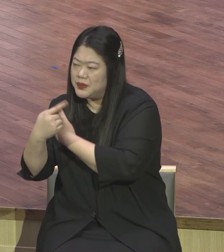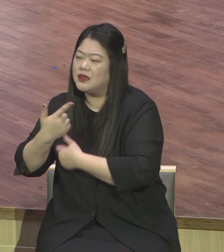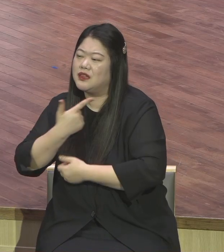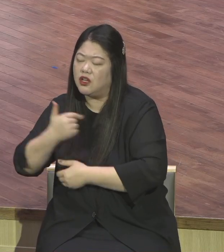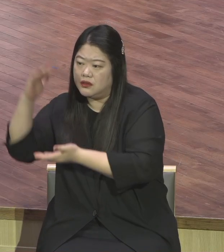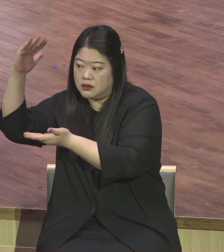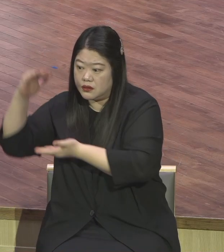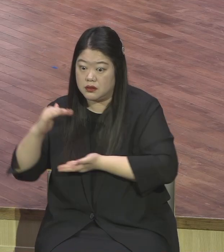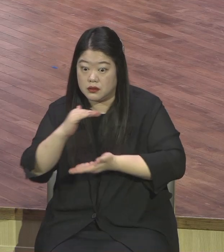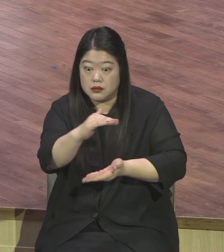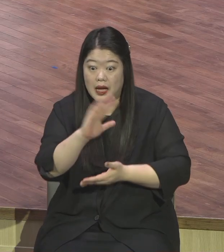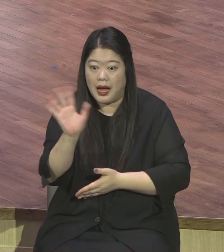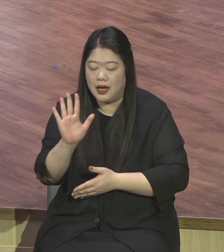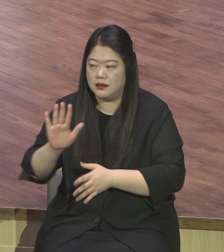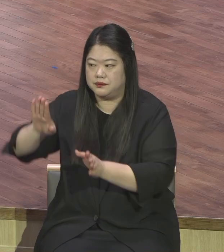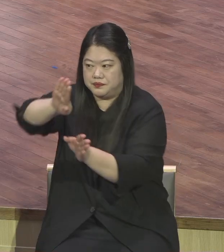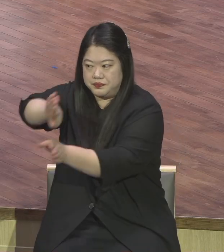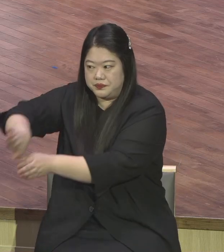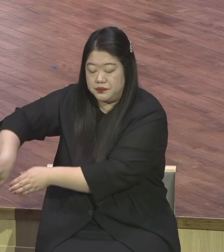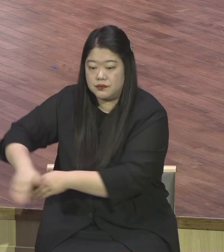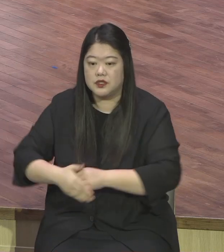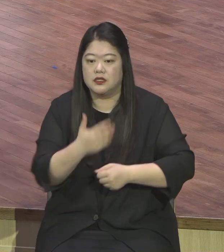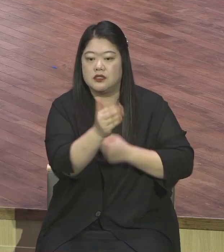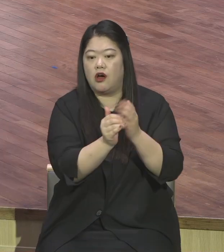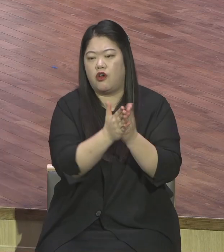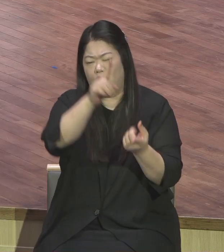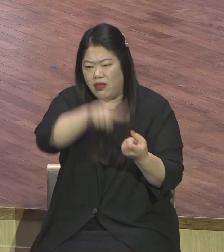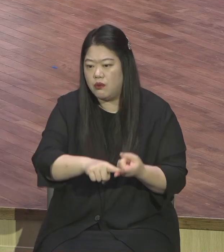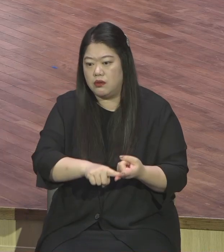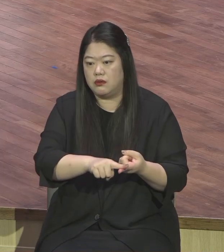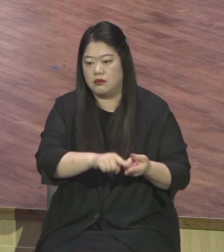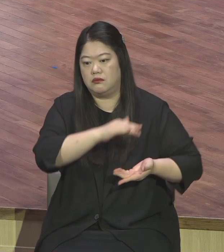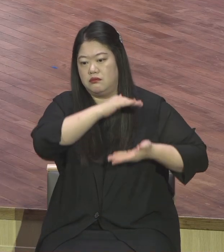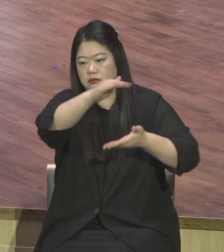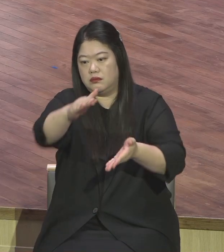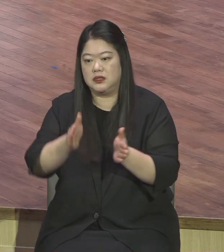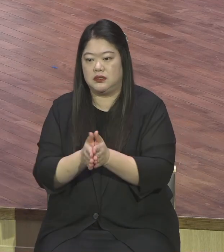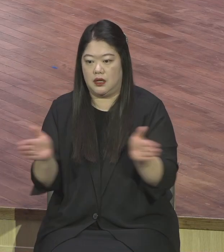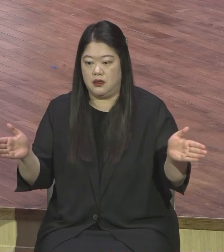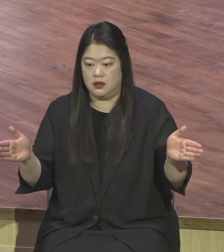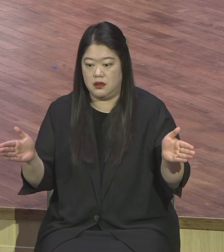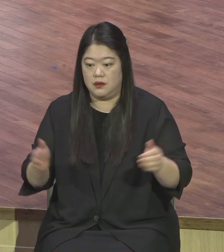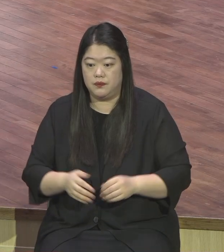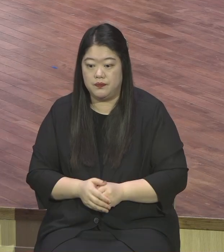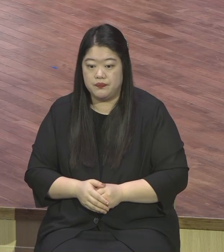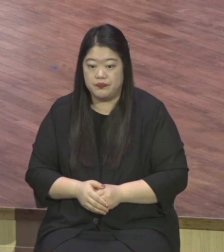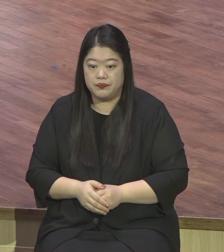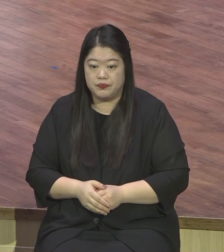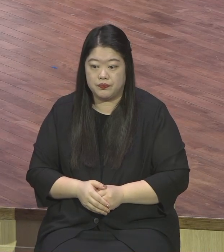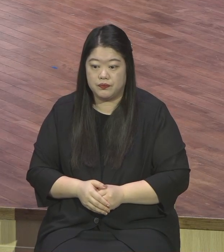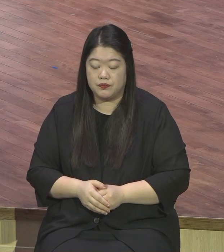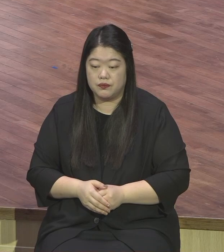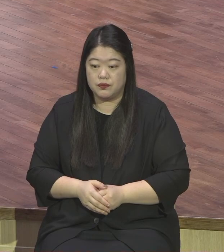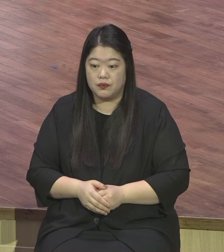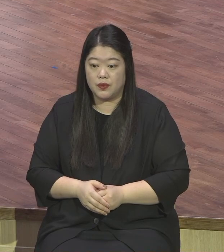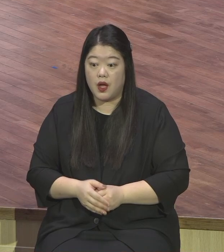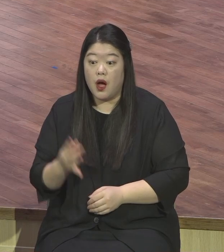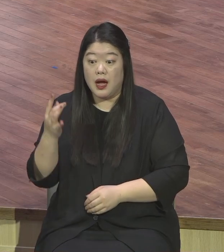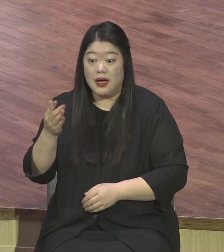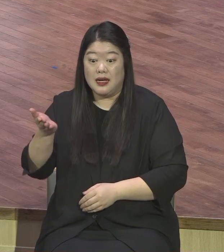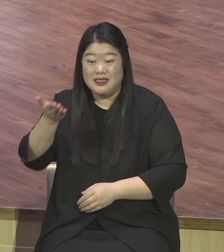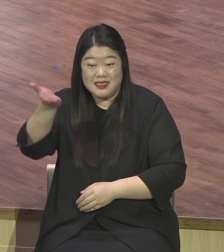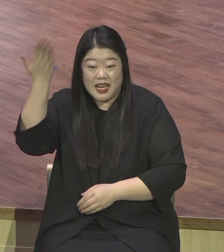선포하기 시작했어요. 그 당시 평신도들은 성경이 없어요. 주어지지